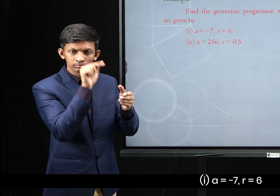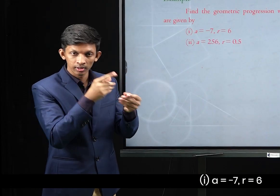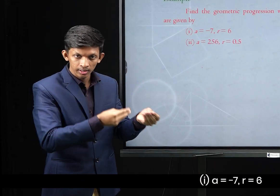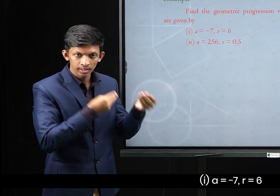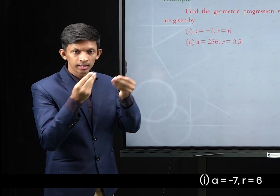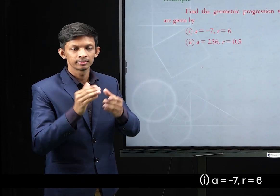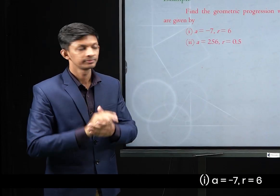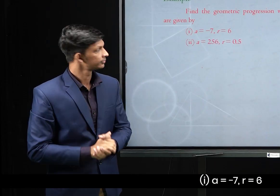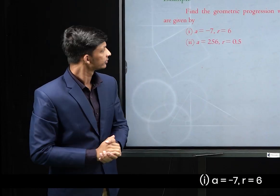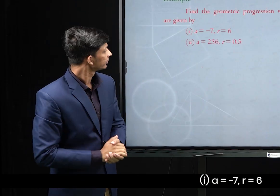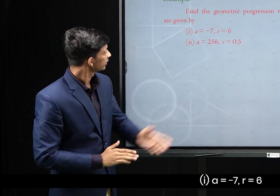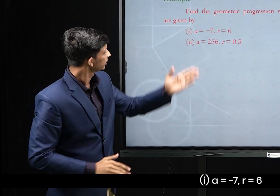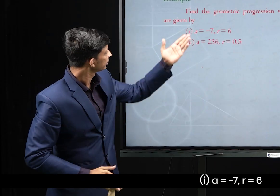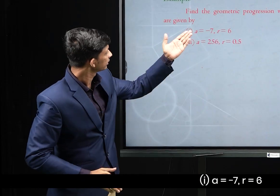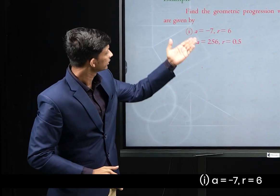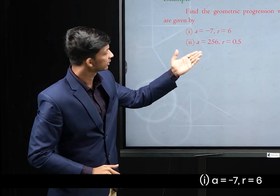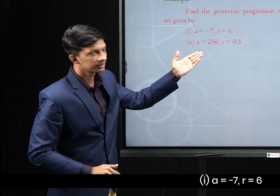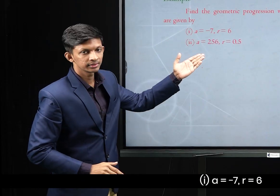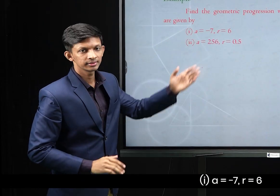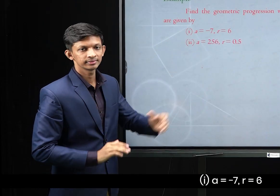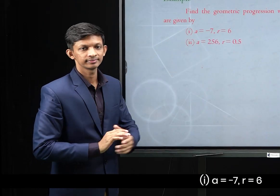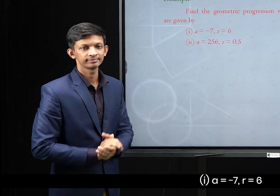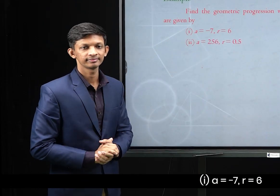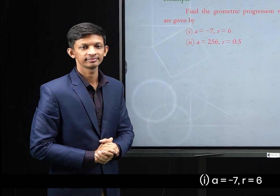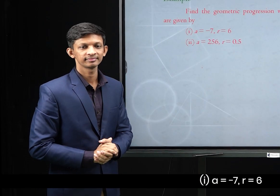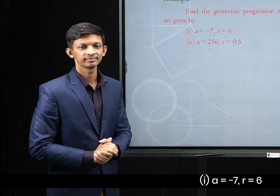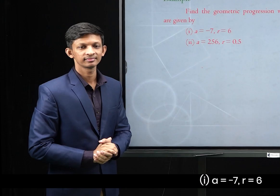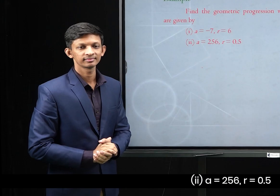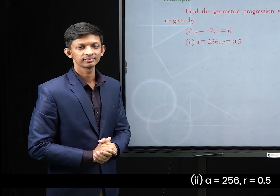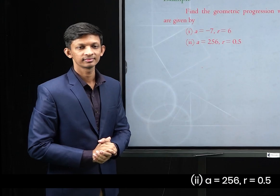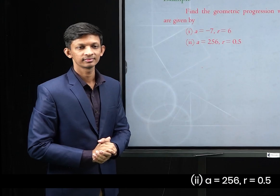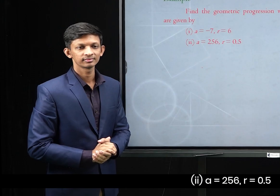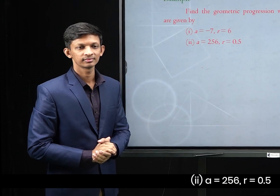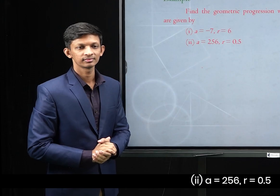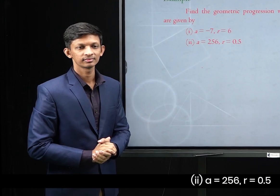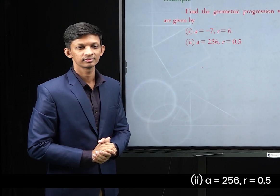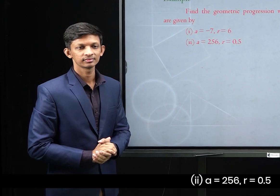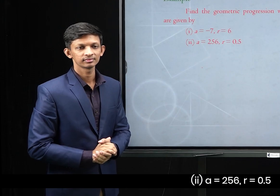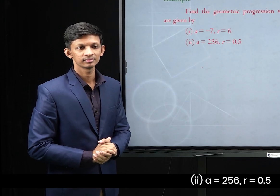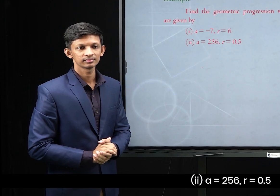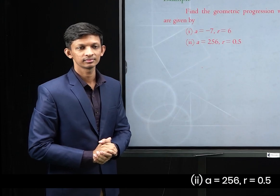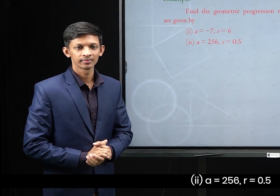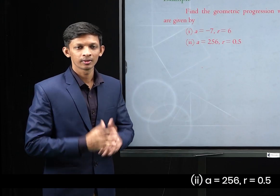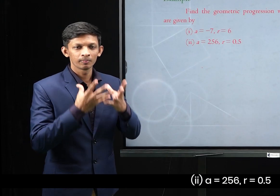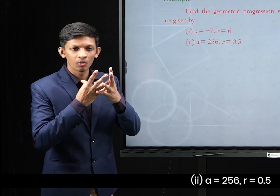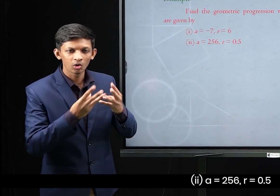है। पॉइंट 1, a is equal to -7, r is equal 6, 2, a is equal to 256, r is equal